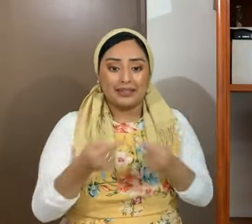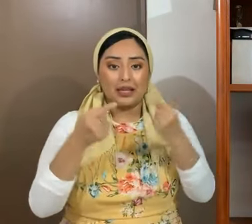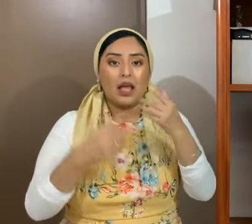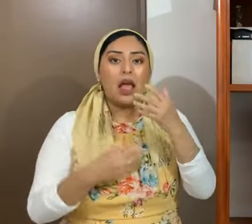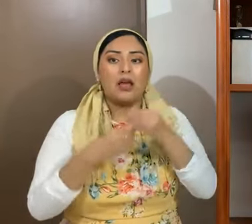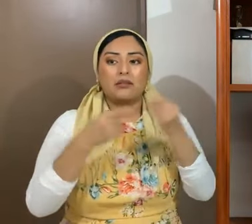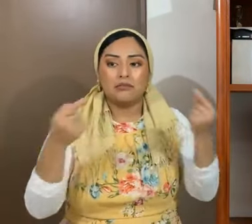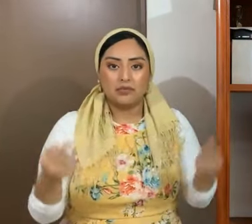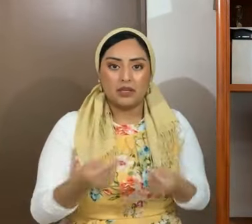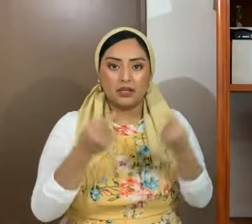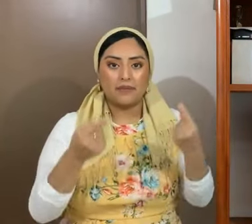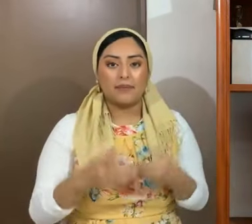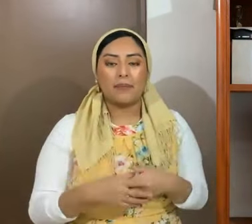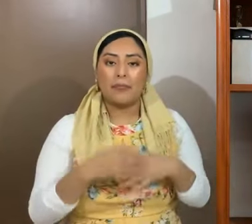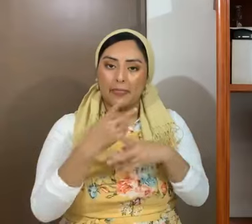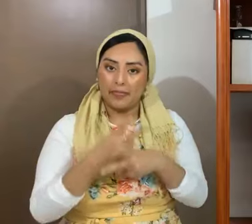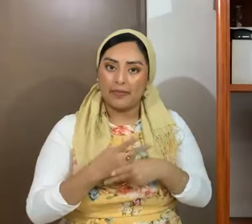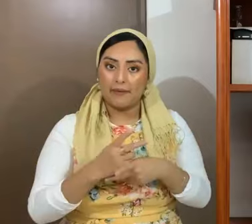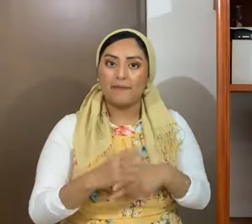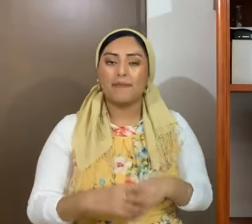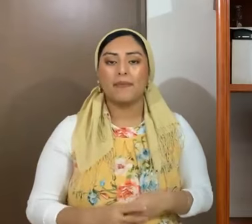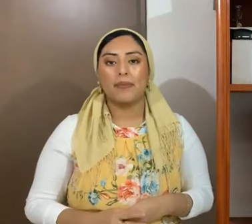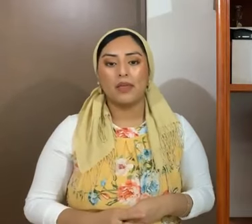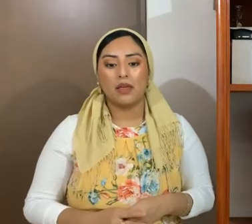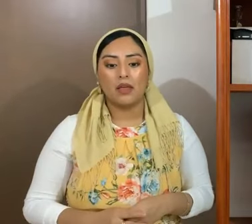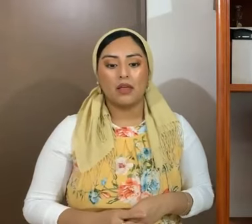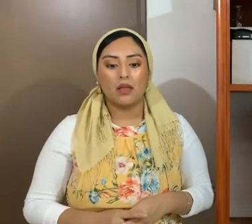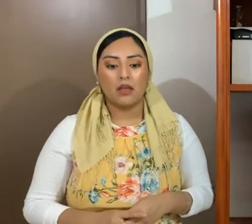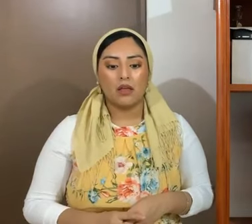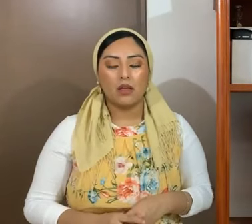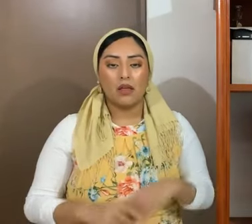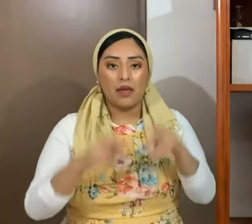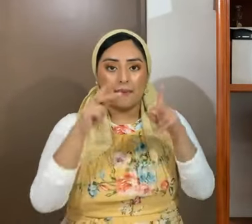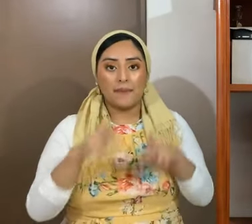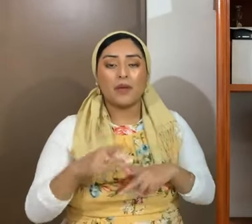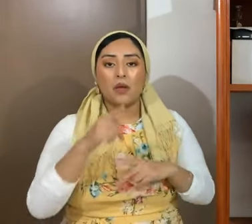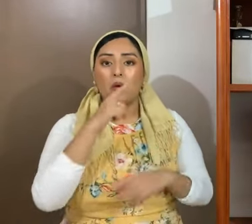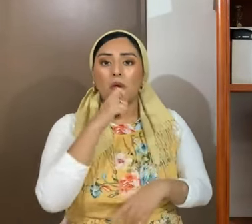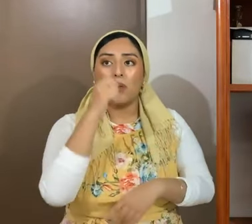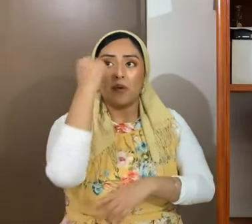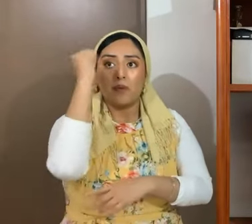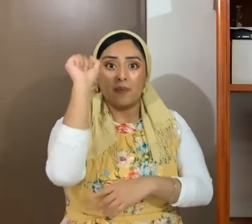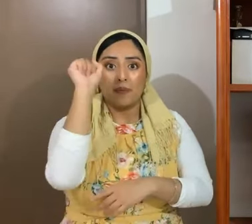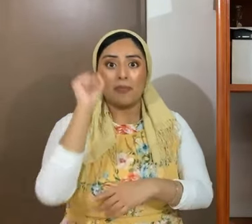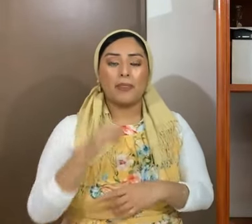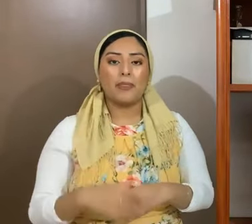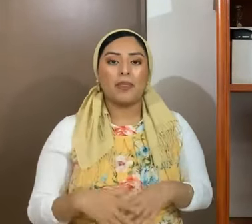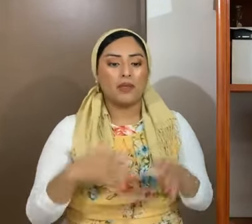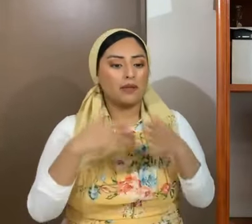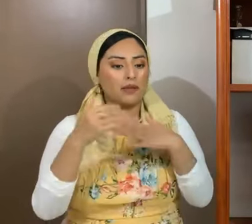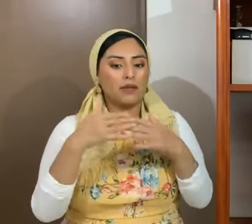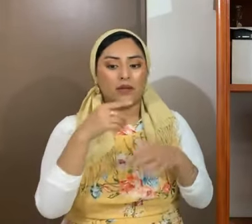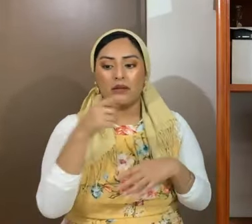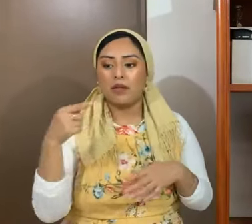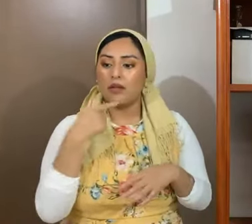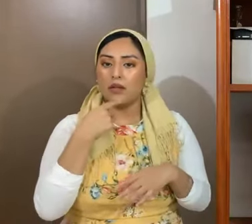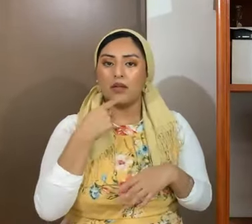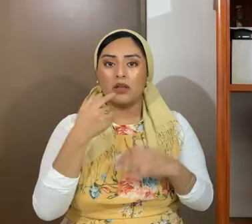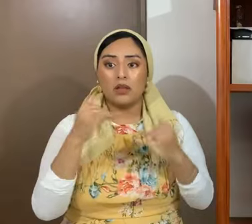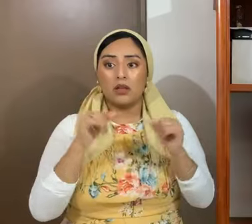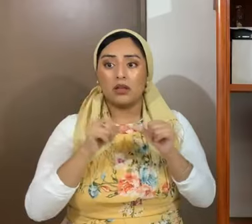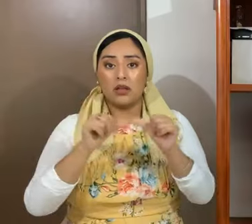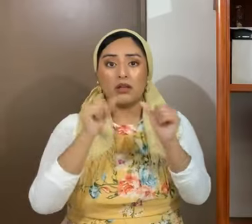a pecado. Mucho cuidado. A los que son rebeldes, aunque digan que van a